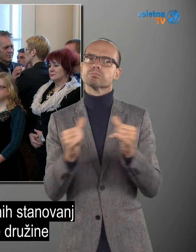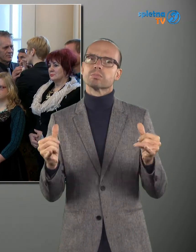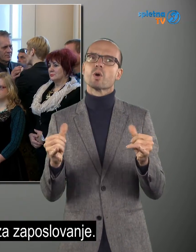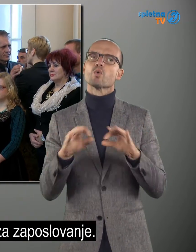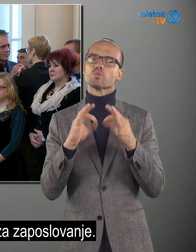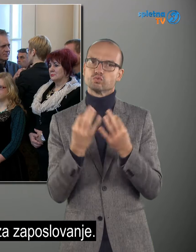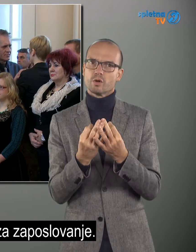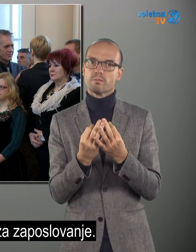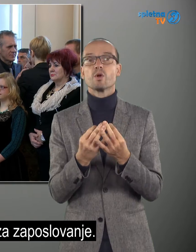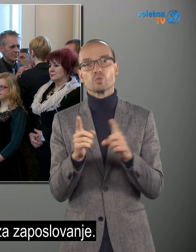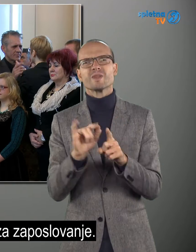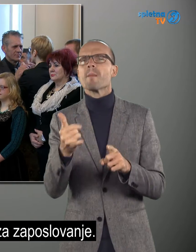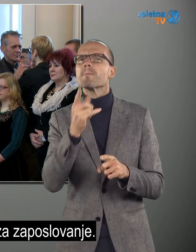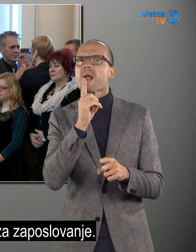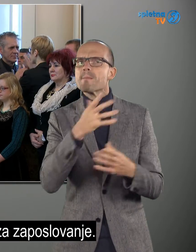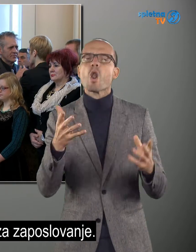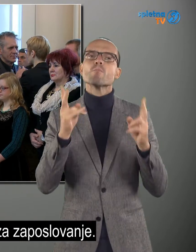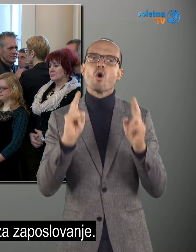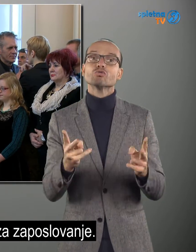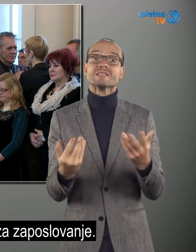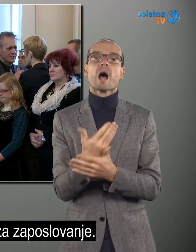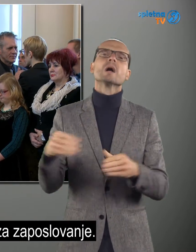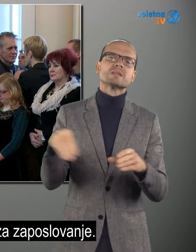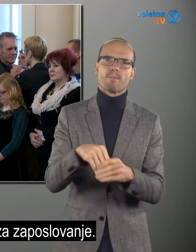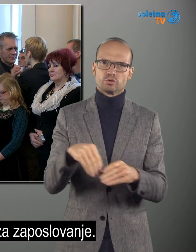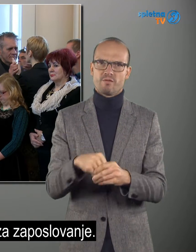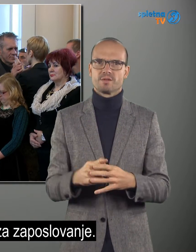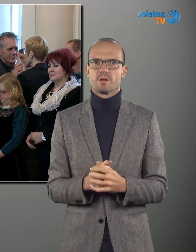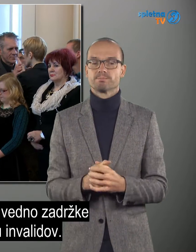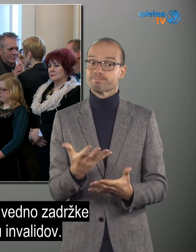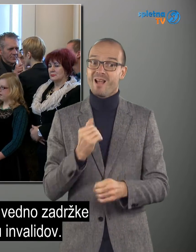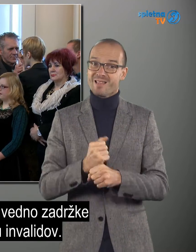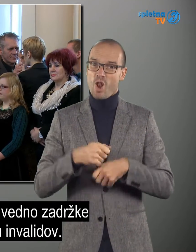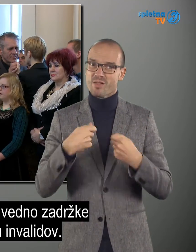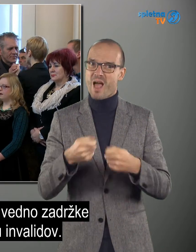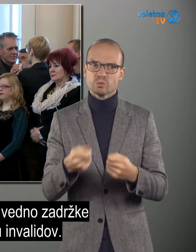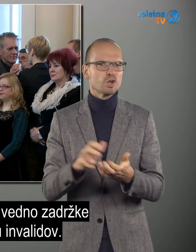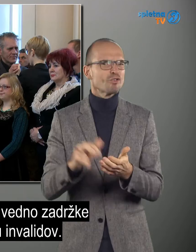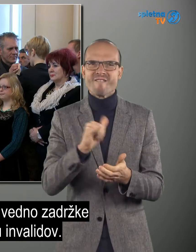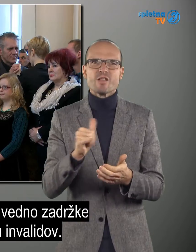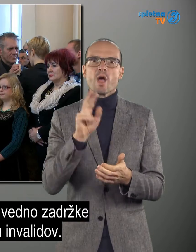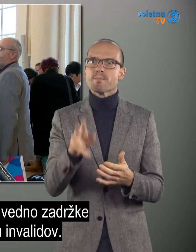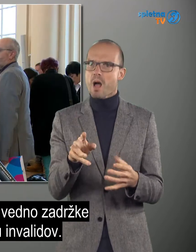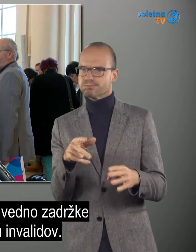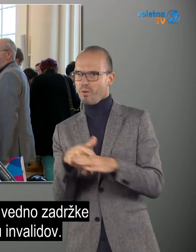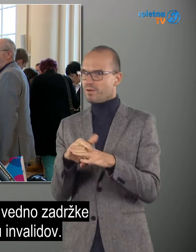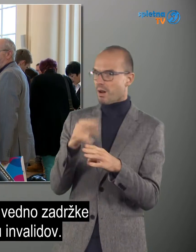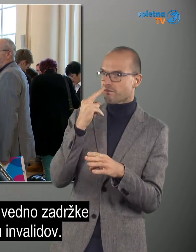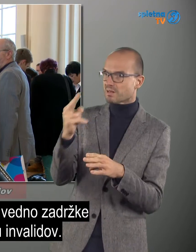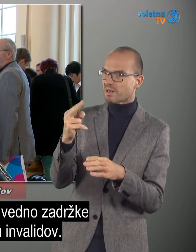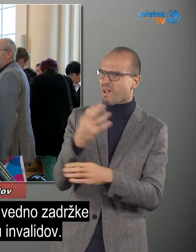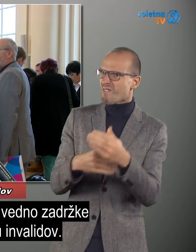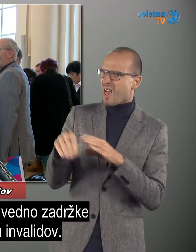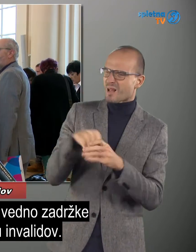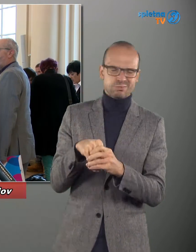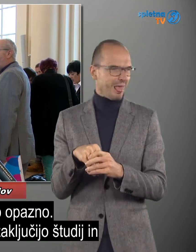in seveda premalo je tudi možnosti za zaposlovanje. Delodajalci imajo še zmeraj nekako nekaj zadržka pred zaposlovanjem